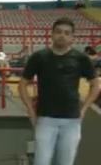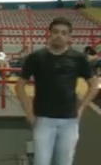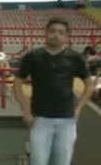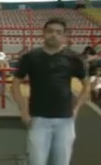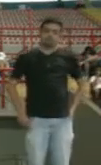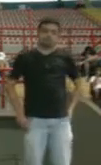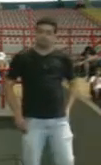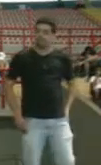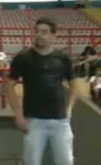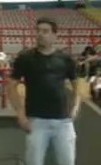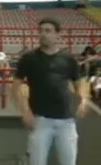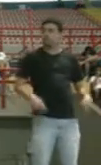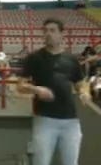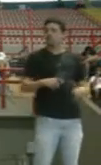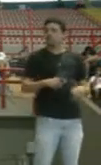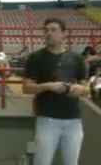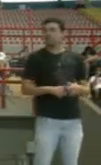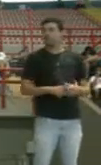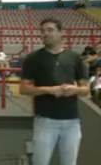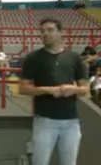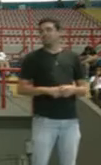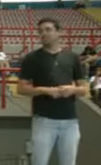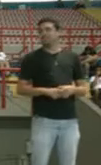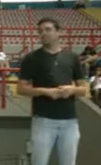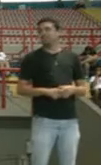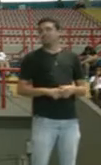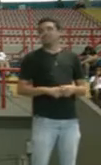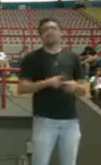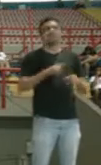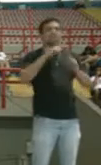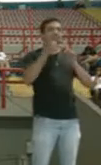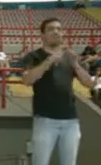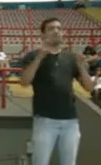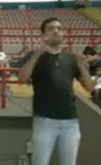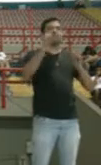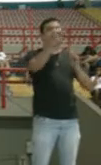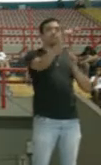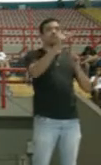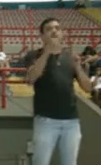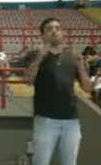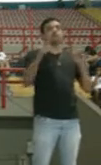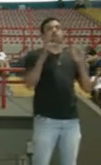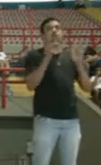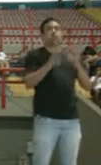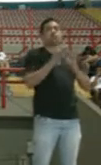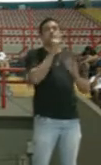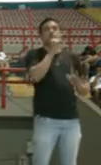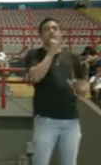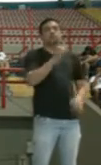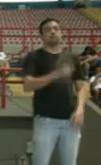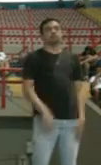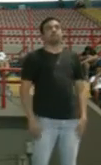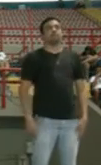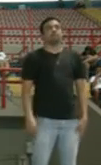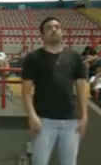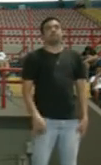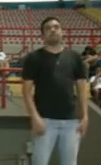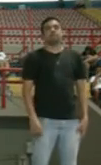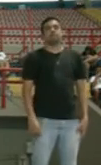Aqui o menino diz que tem a gravidez viral, que não precisa do contato, tá certo? Beleza?